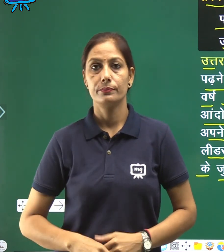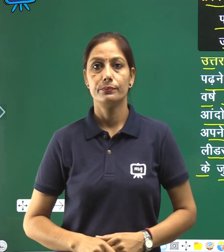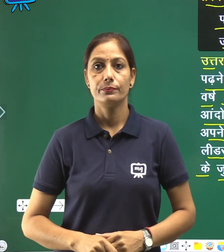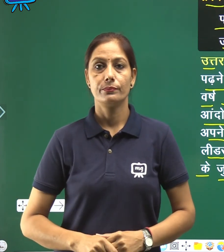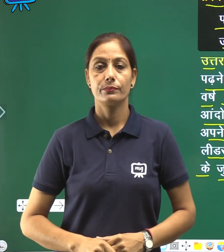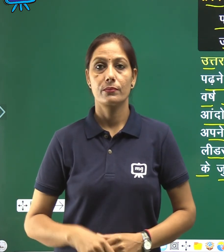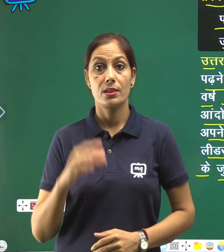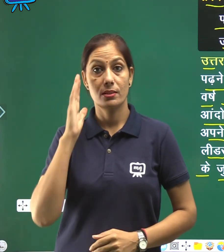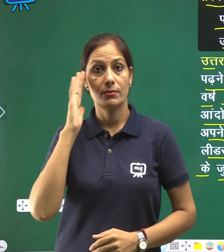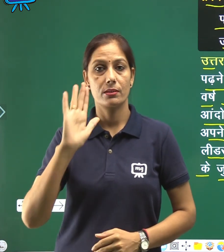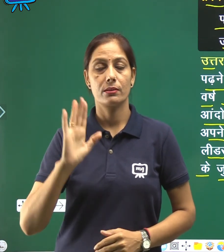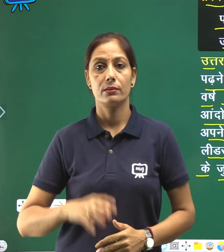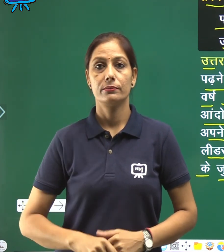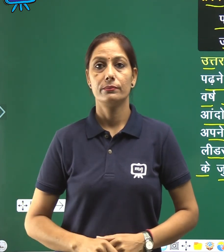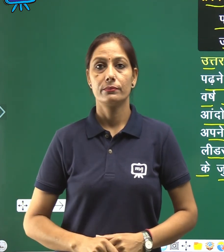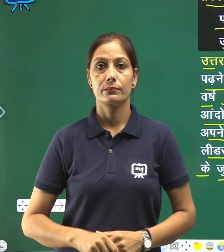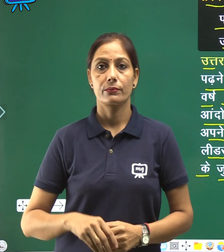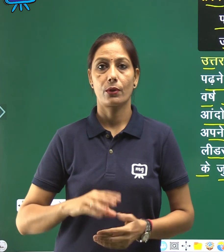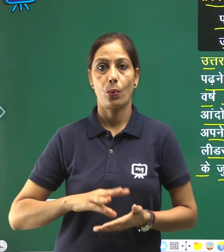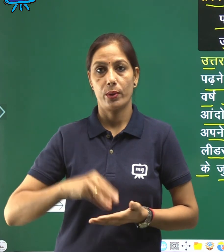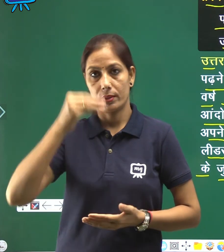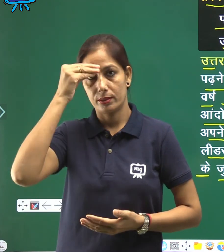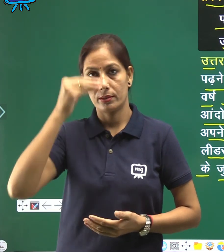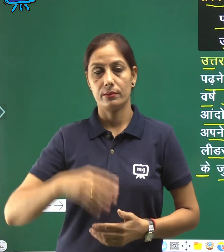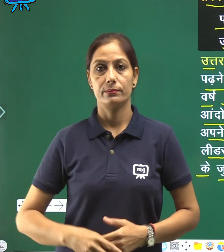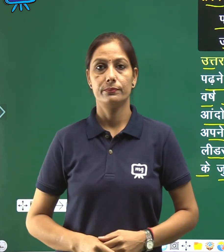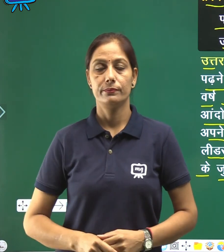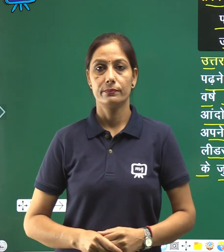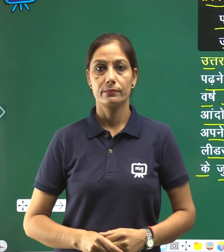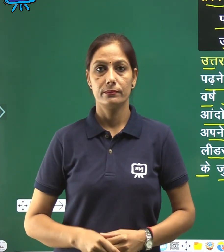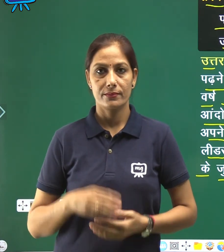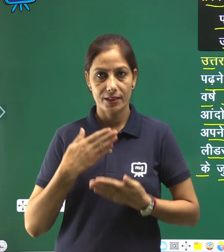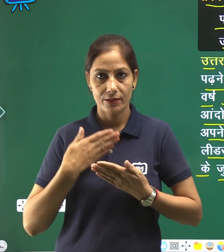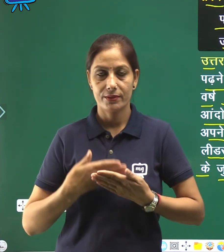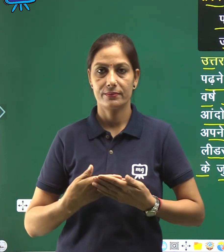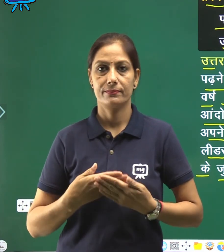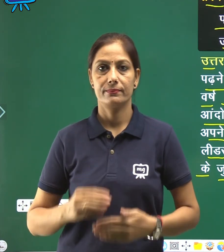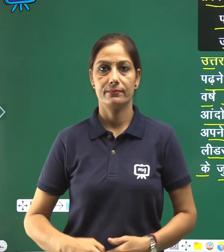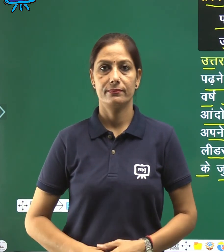समझें और याद करें। धन्यवाद।